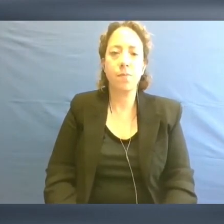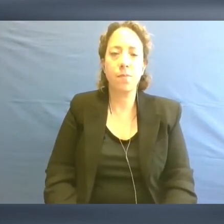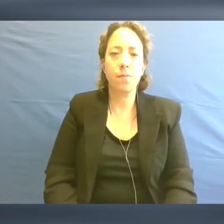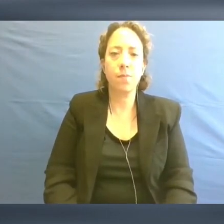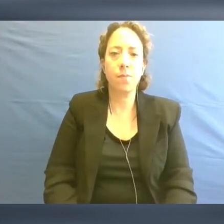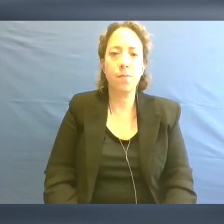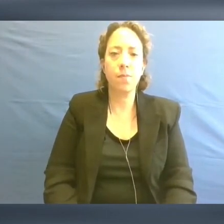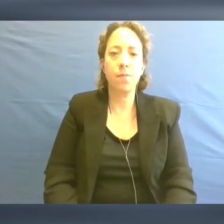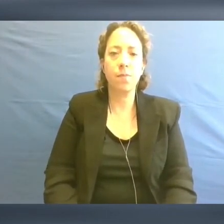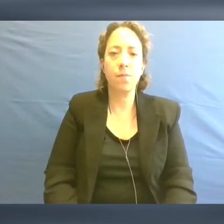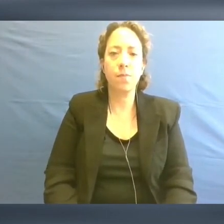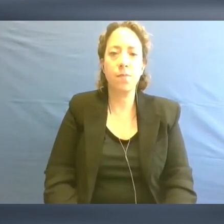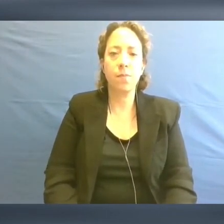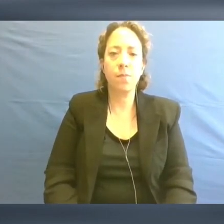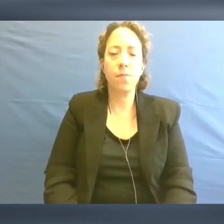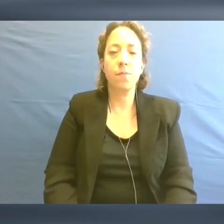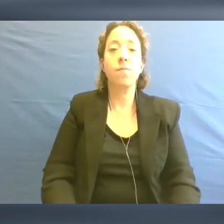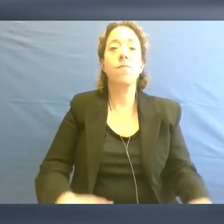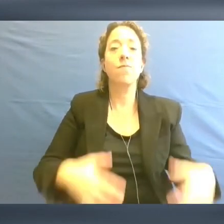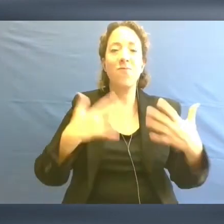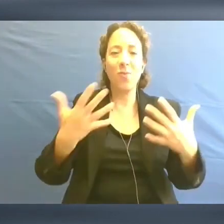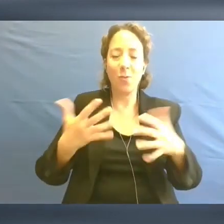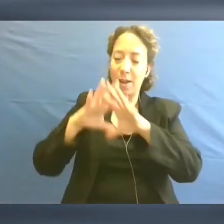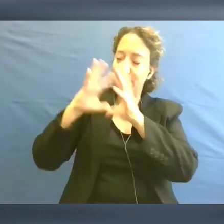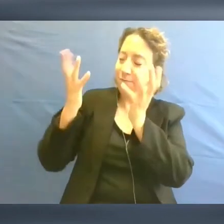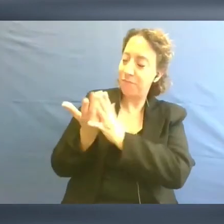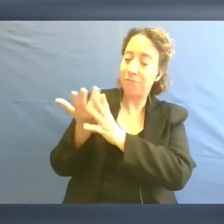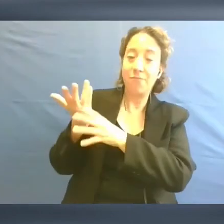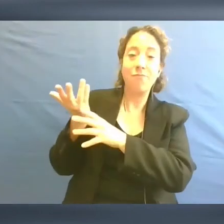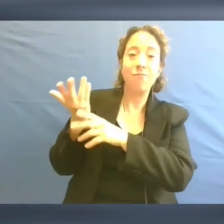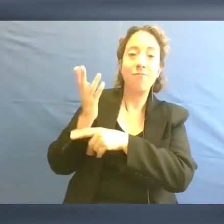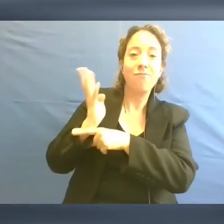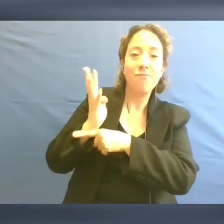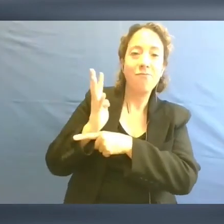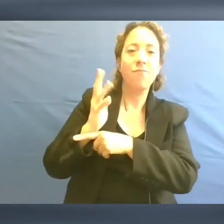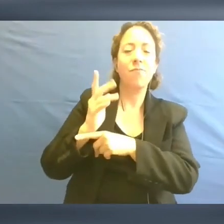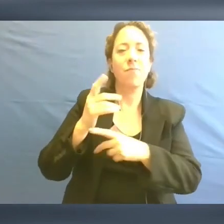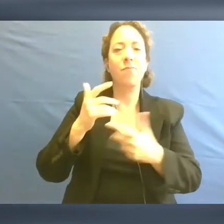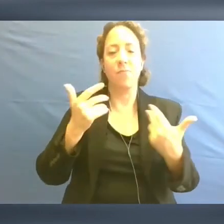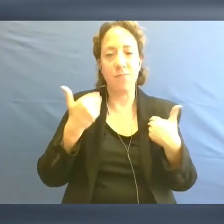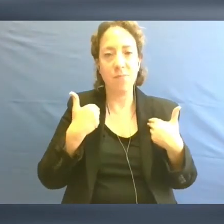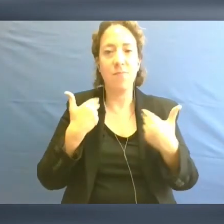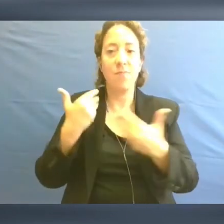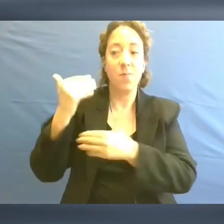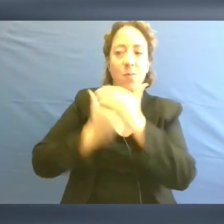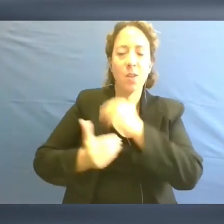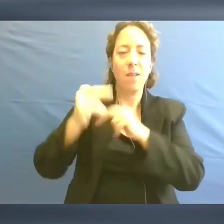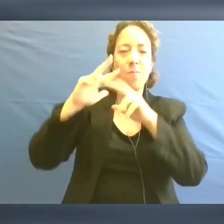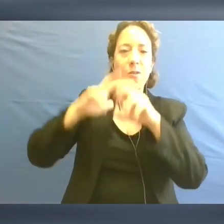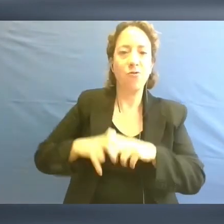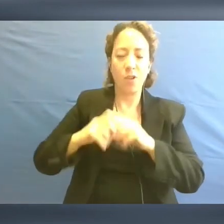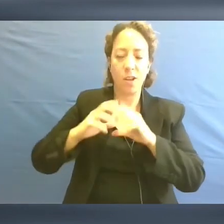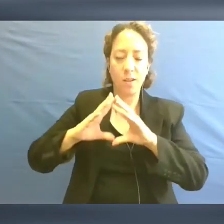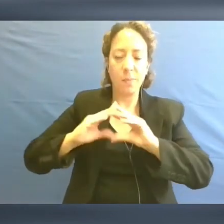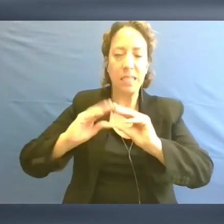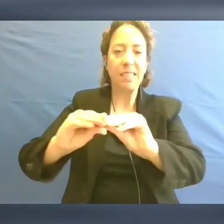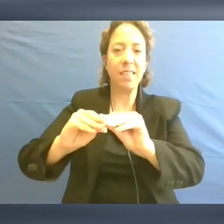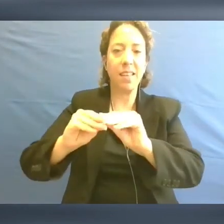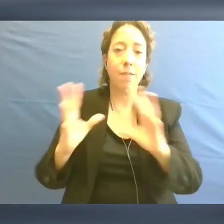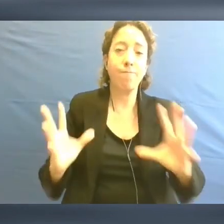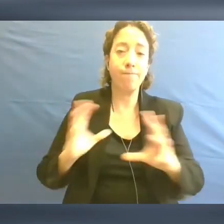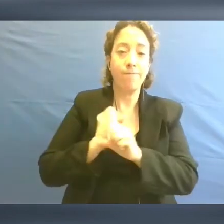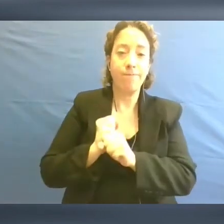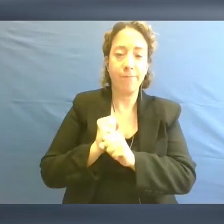J'ai donc, au travers de cette petite présentation, essayé de vous faire la synthèse d'un programme de recherche appliquée que l'on